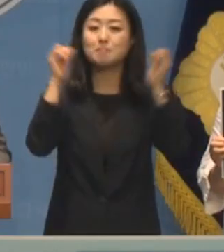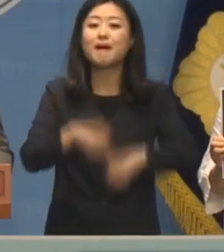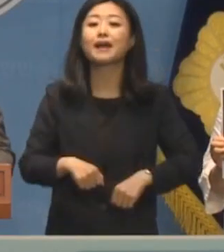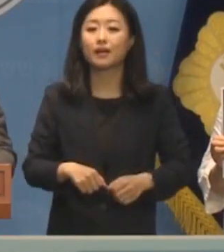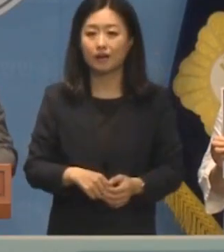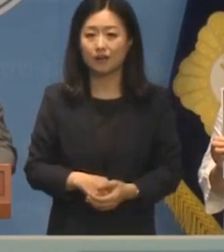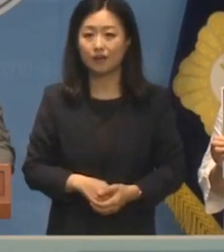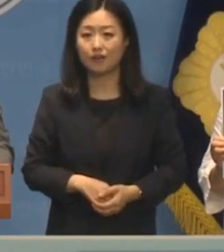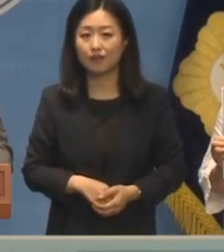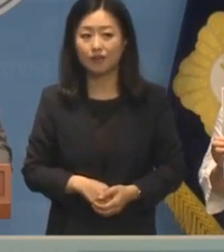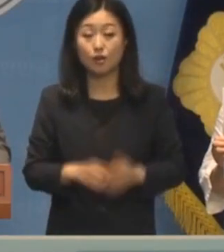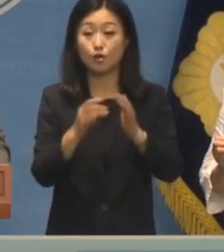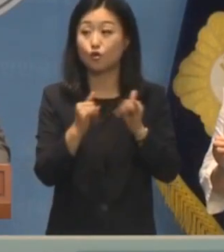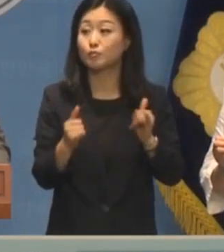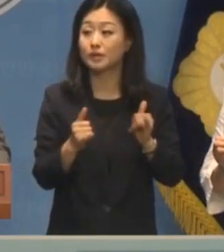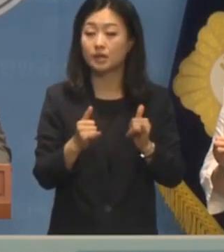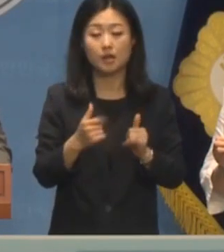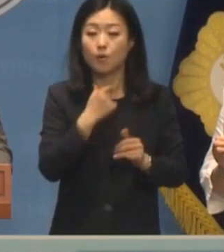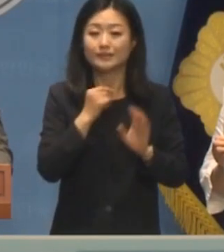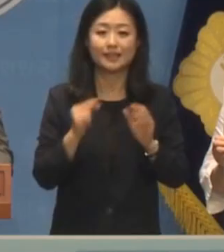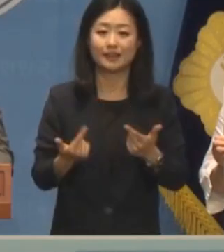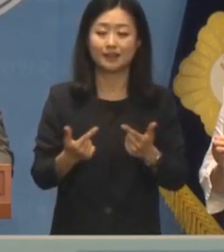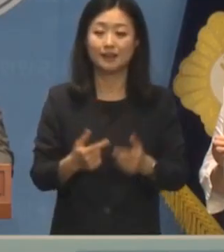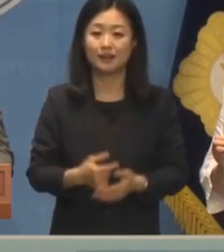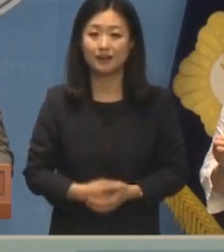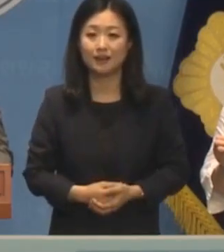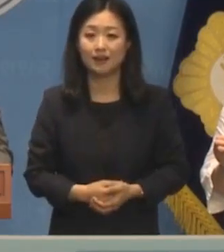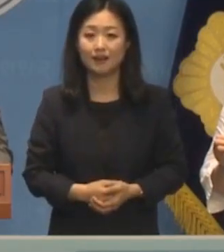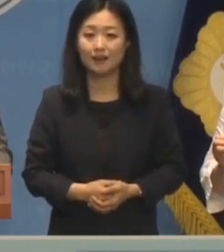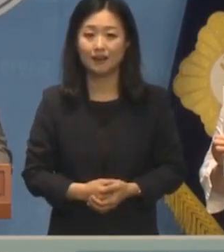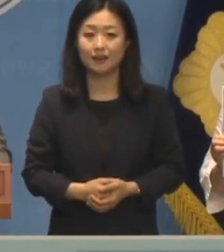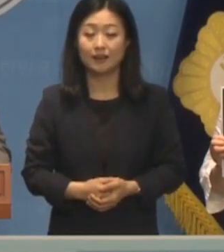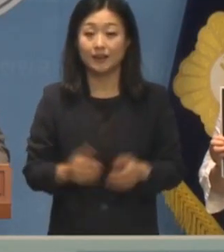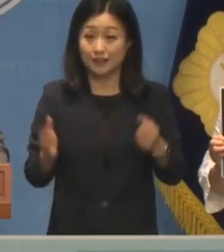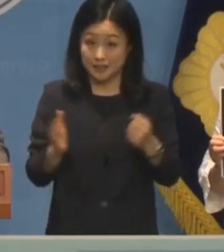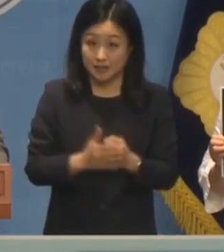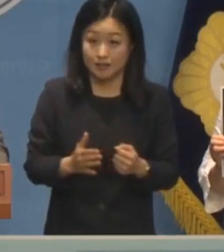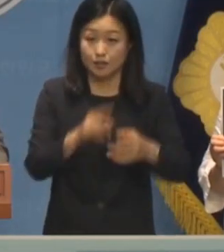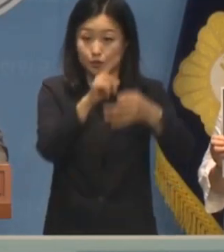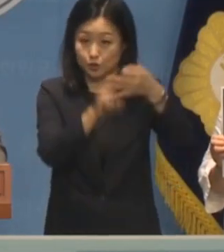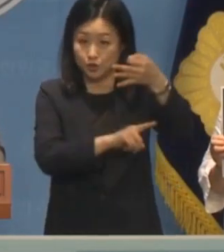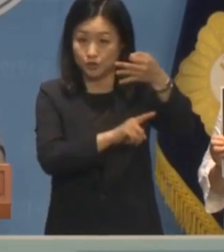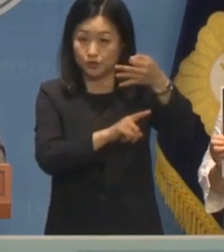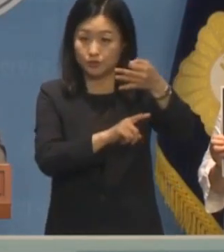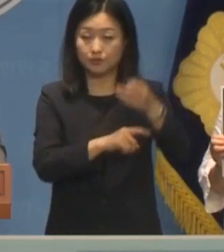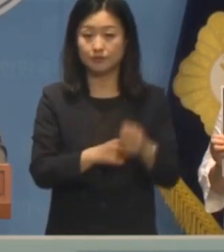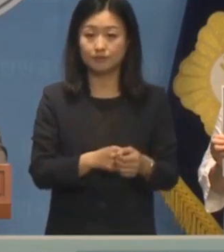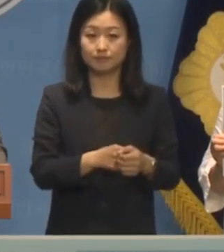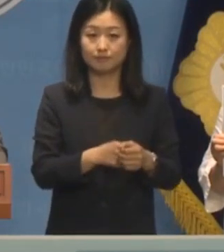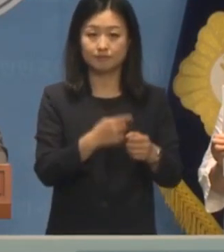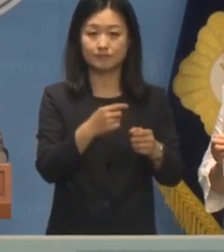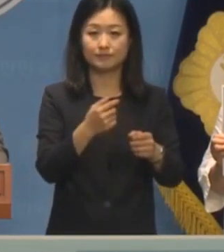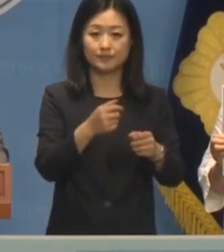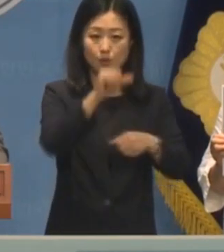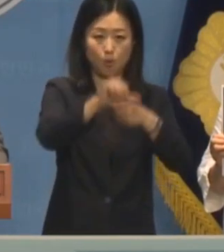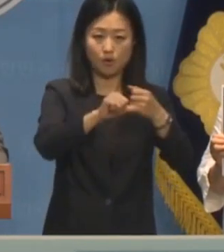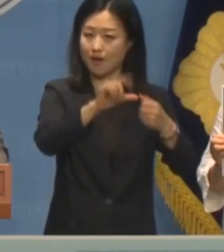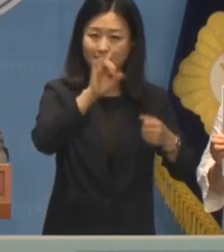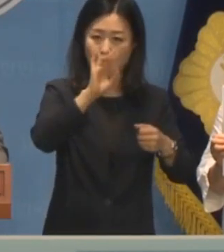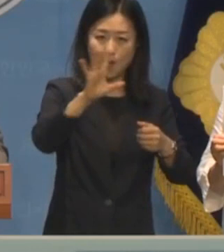망합니다. 국민들은 그걸 원치 않으십니다. 고로 윤석열은 임기를 다 채우지 못할